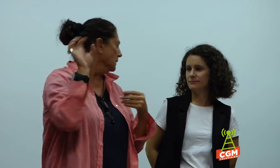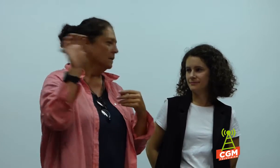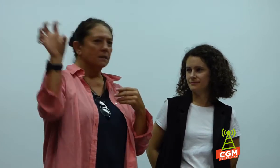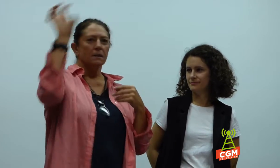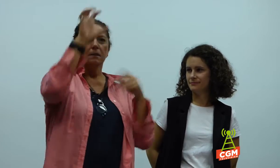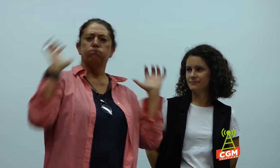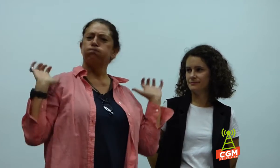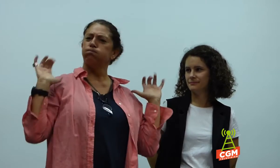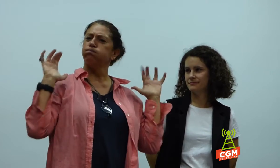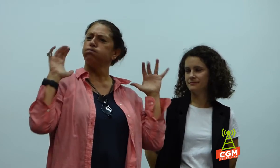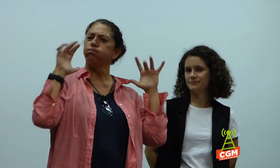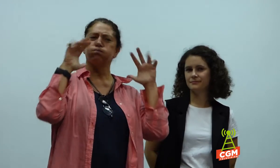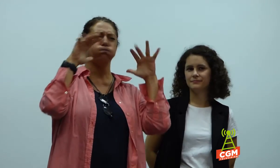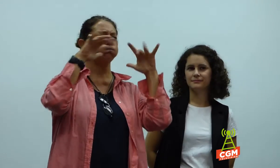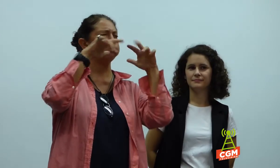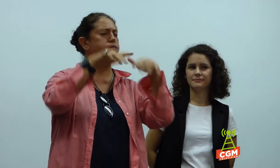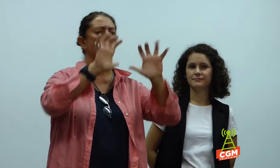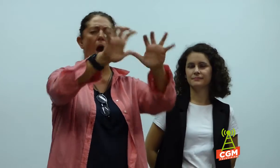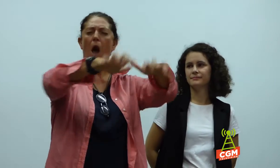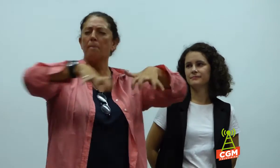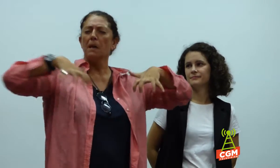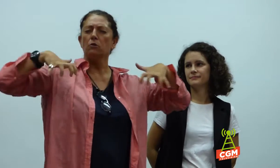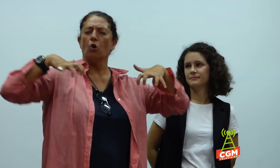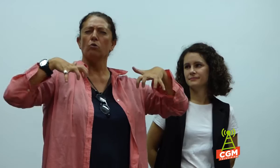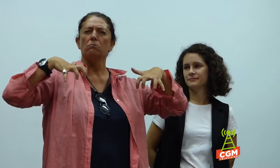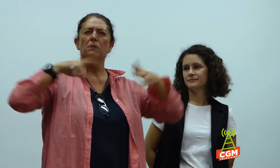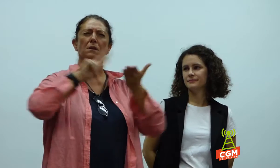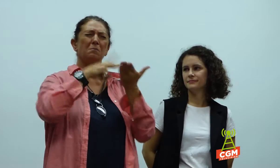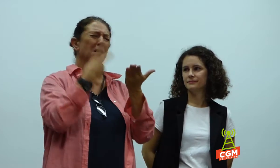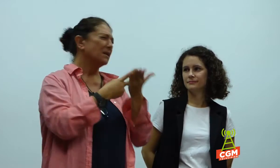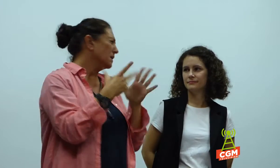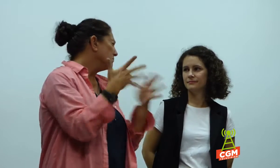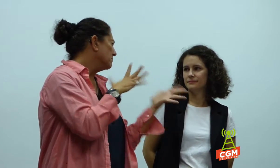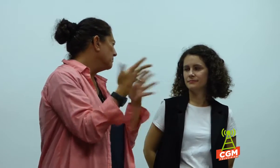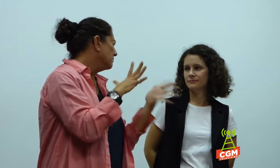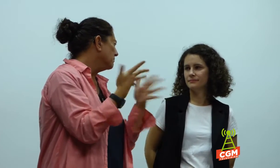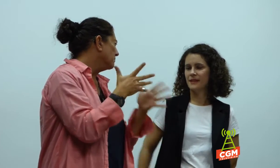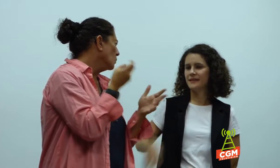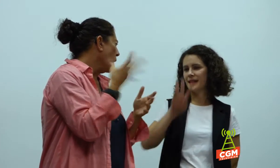Dinamarca. Ha habido representación de muchos países que han estado ahí en el Parlamento Europeo. Ha habido unos